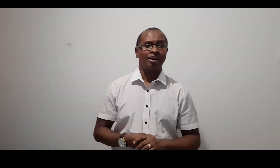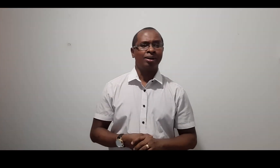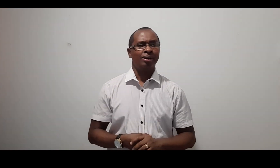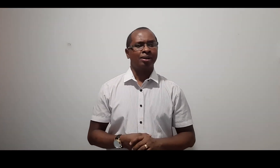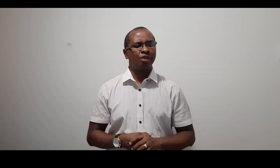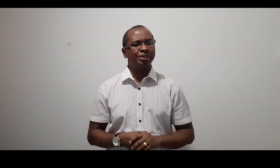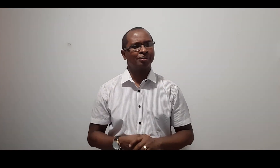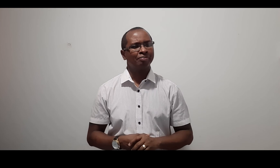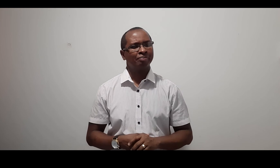Riavana,